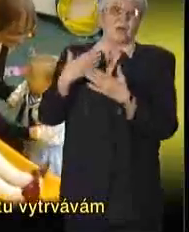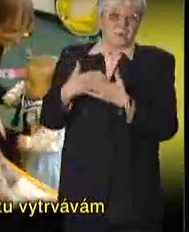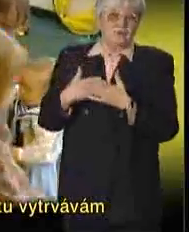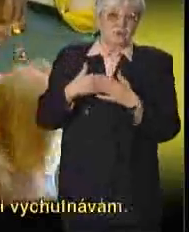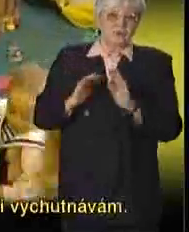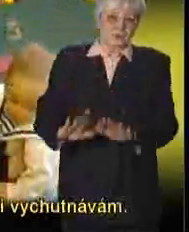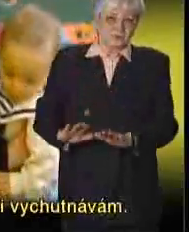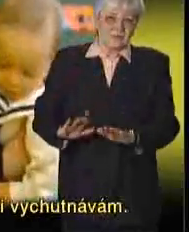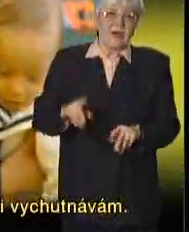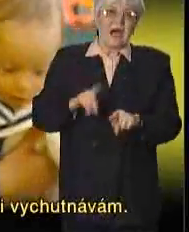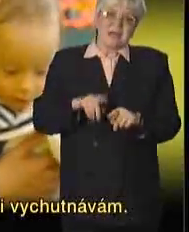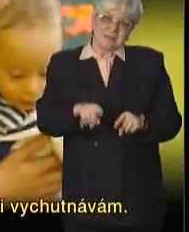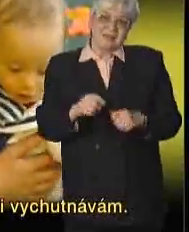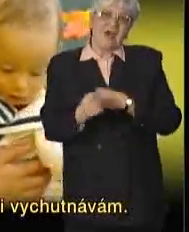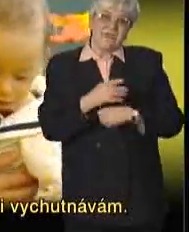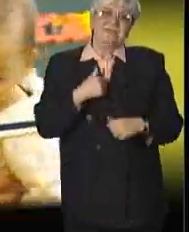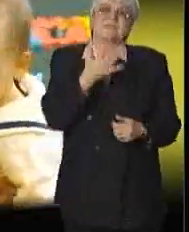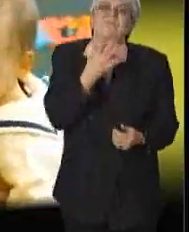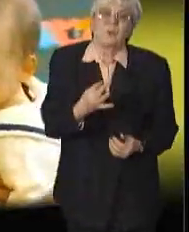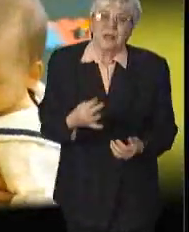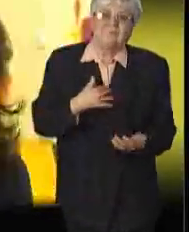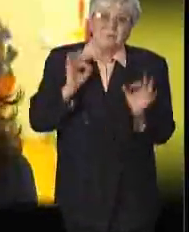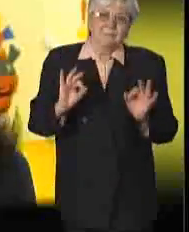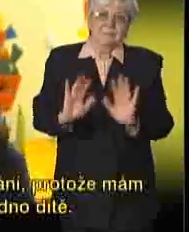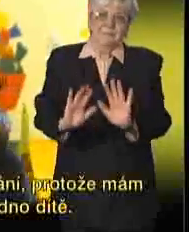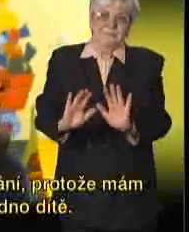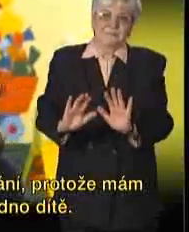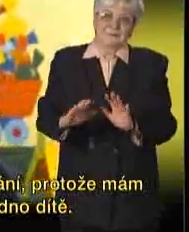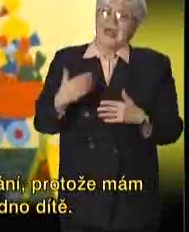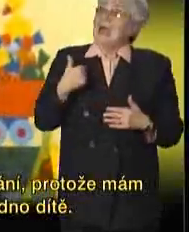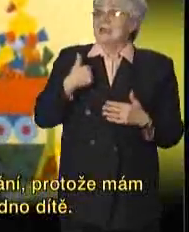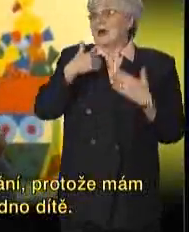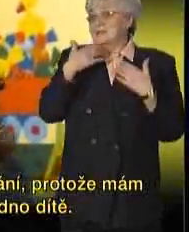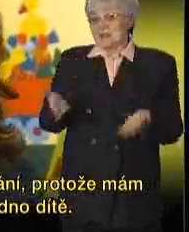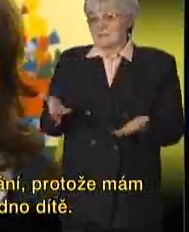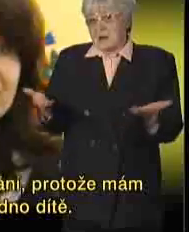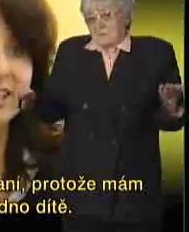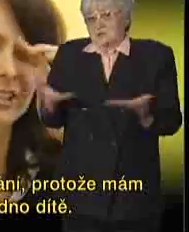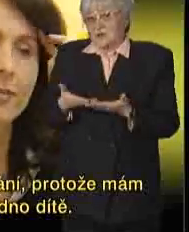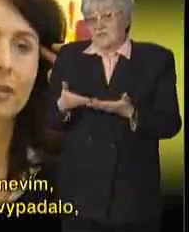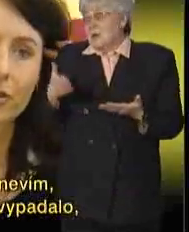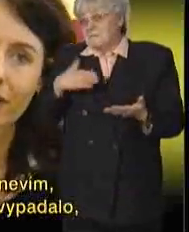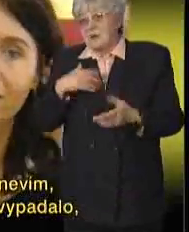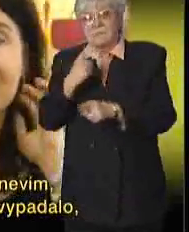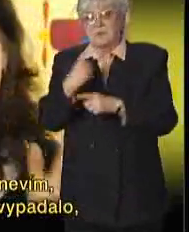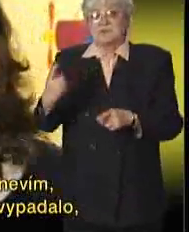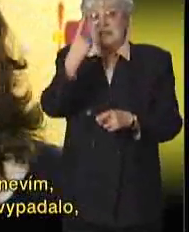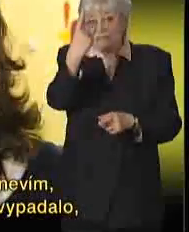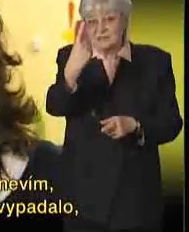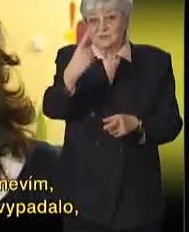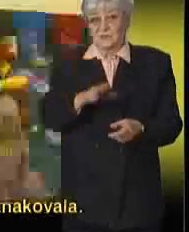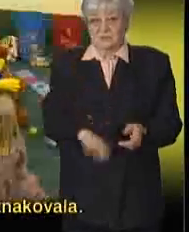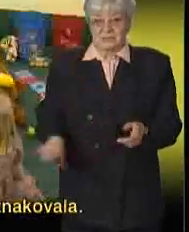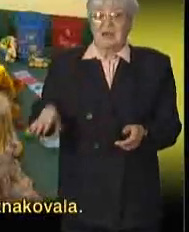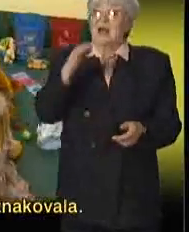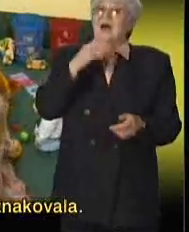vytrvávám a tenhle efekt si vychutnávám. Já nemám srovnání moc, protože mám jenom jedno, takže nevím, jak by to vypadalo,